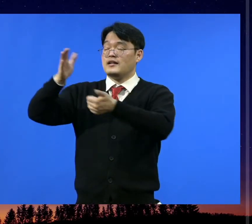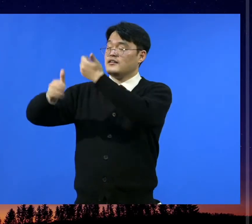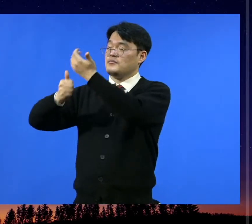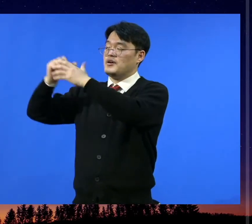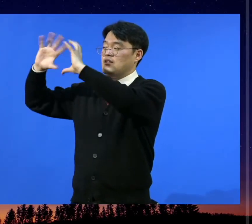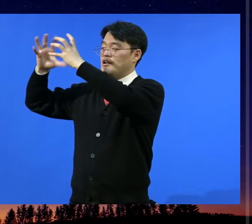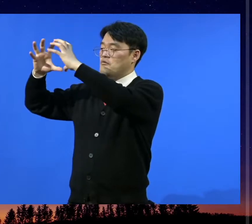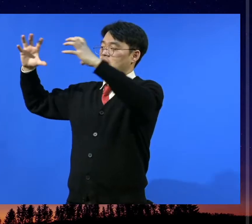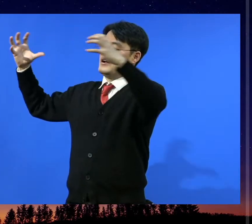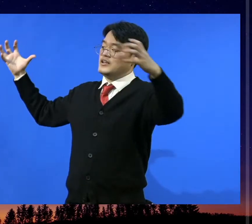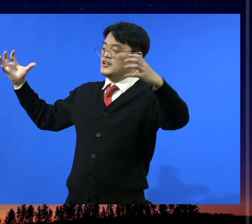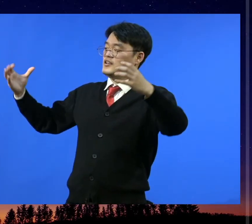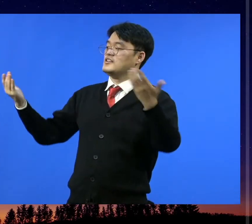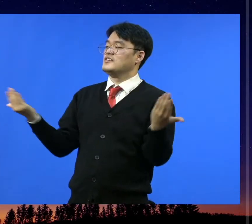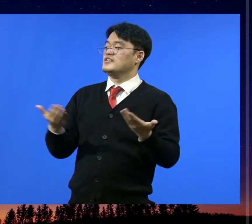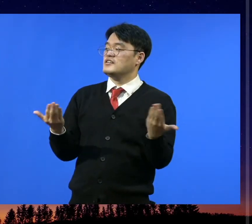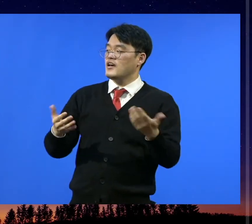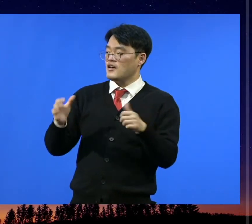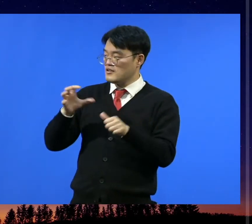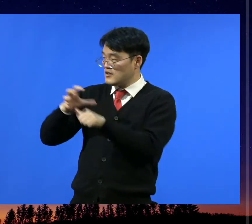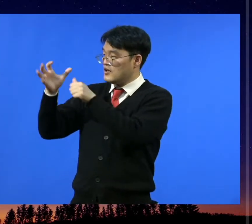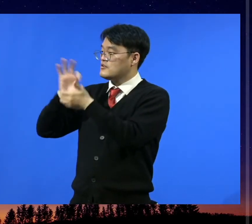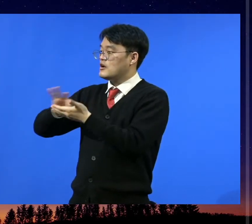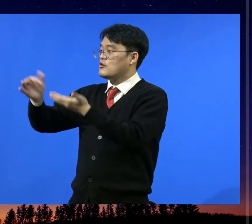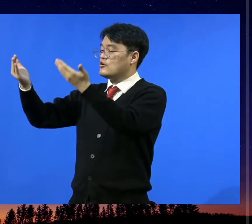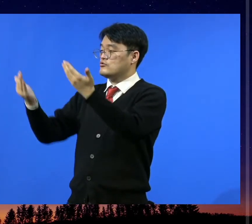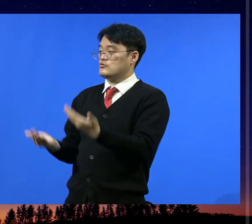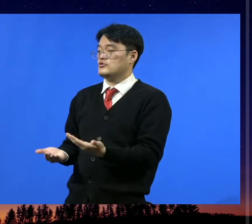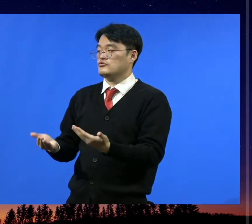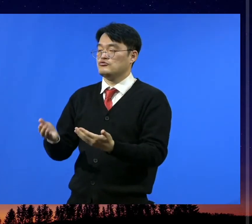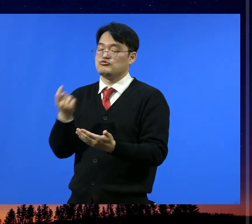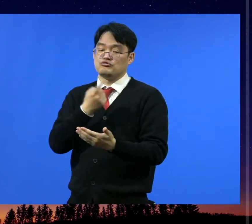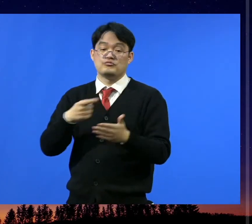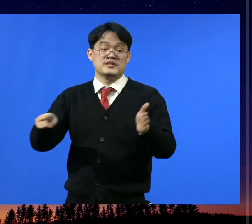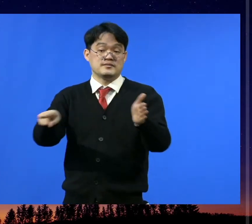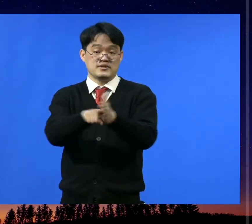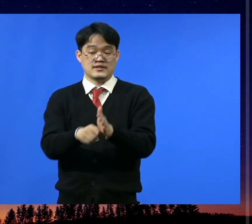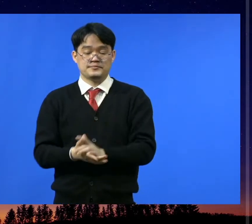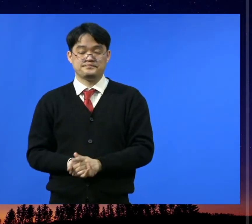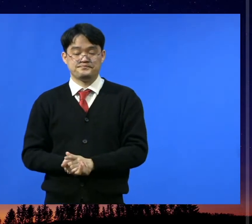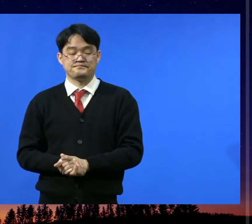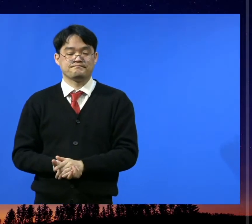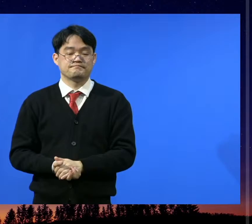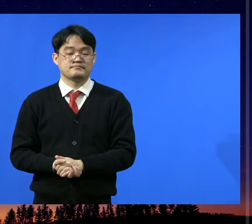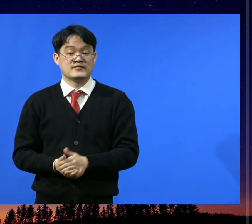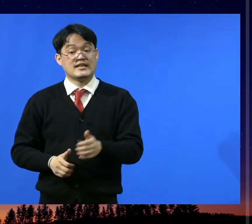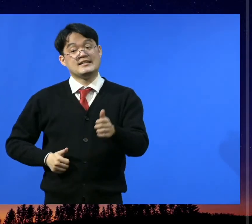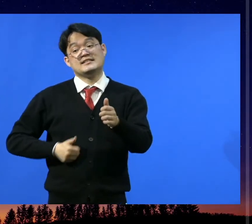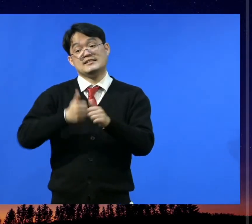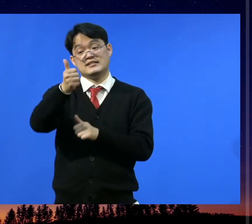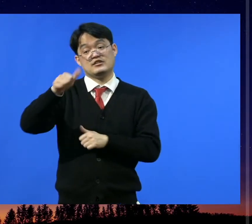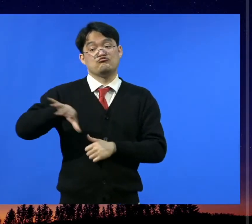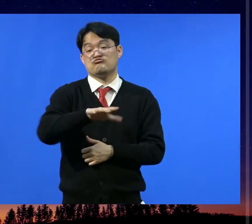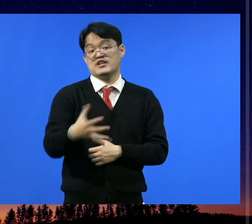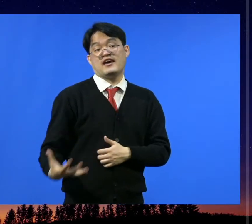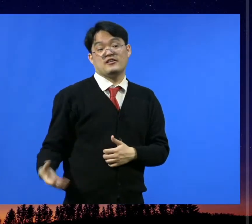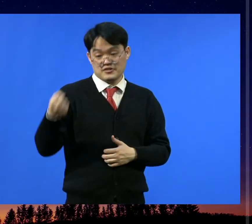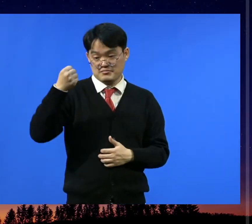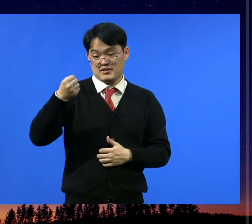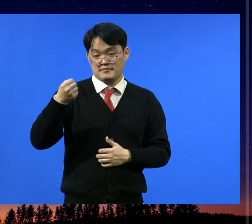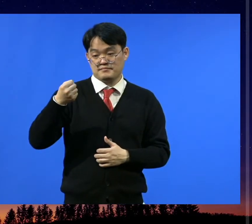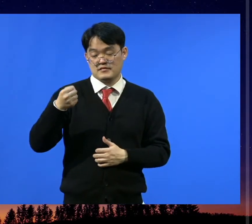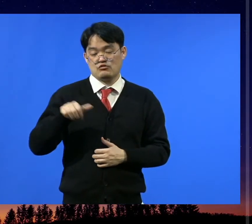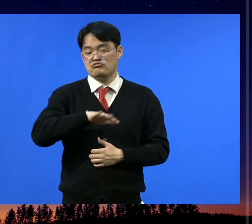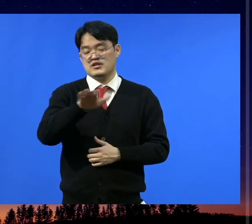일에 쓰임받는 역사가 일어나게 될 줄로 믿습니다. 승리는 우리의 것입니다.